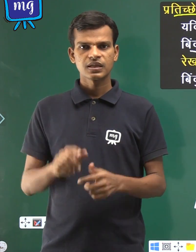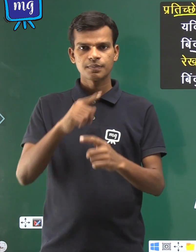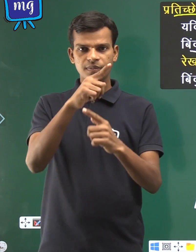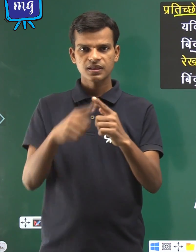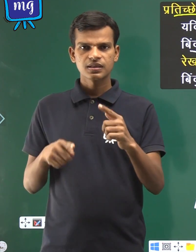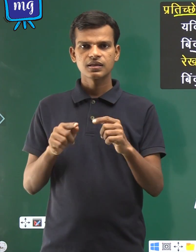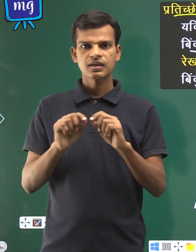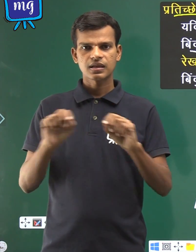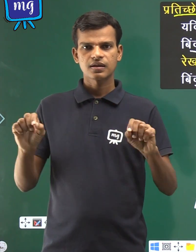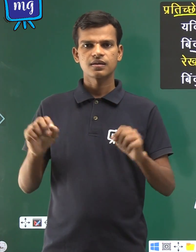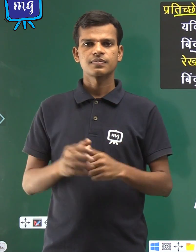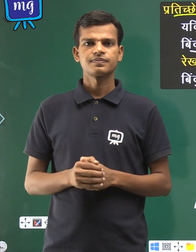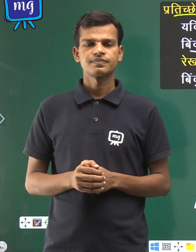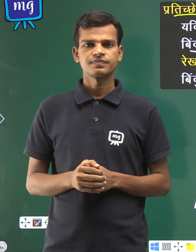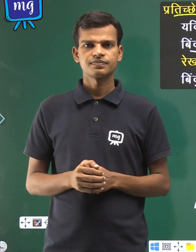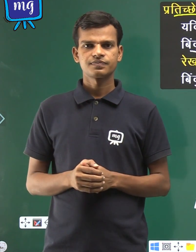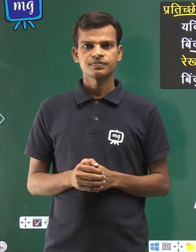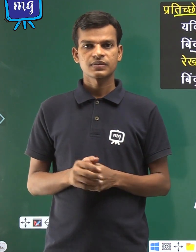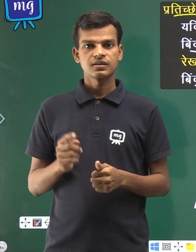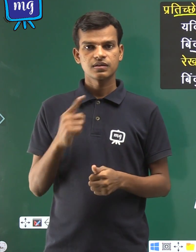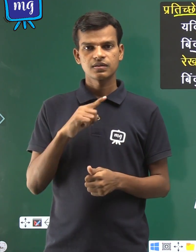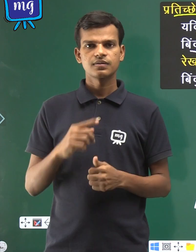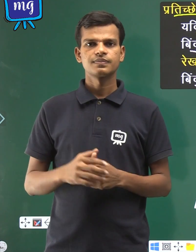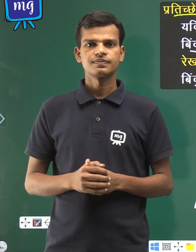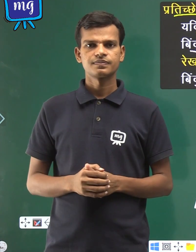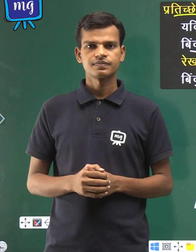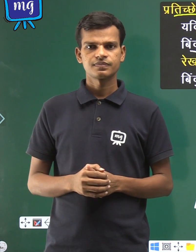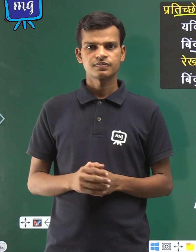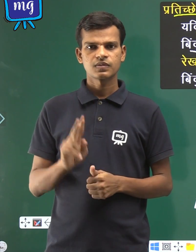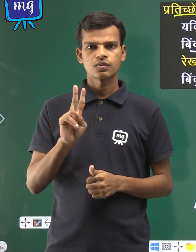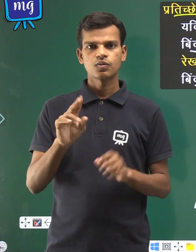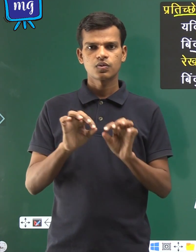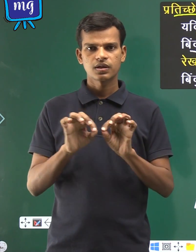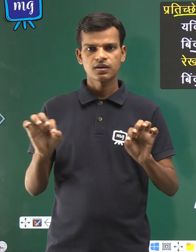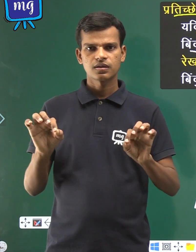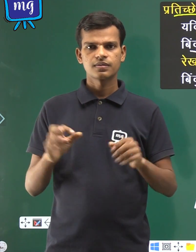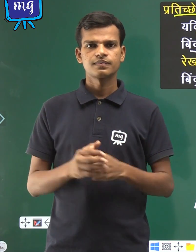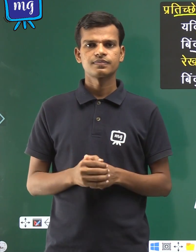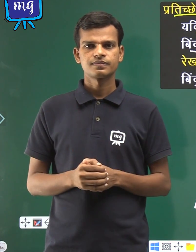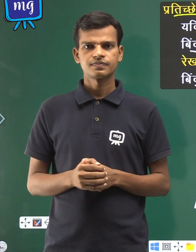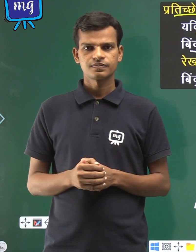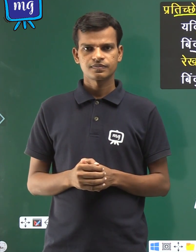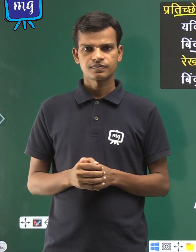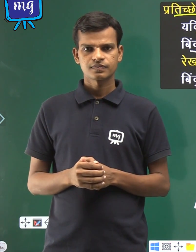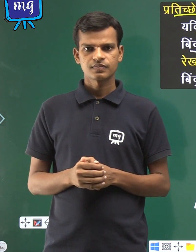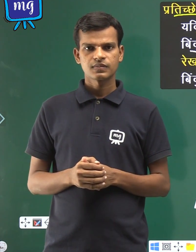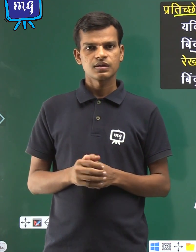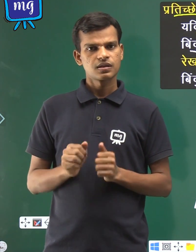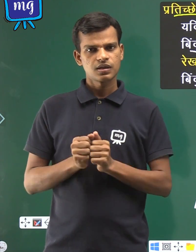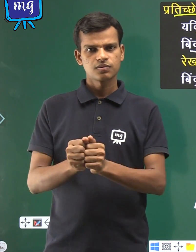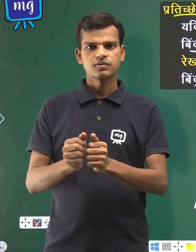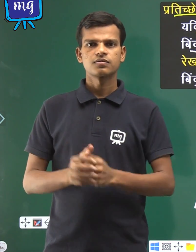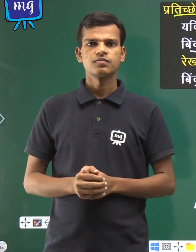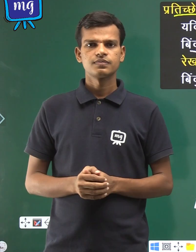प्रतिच्छेदी रेखाएं। यदि दो रेखाएं एक दूसरे को